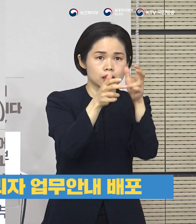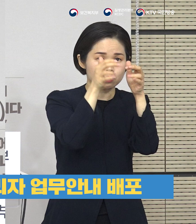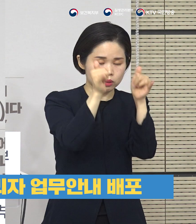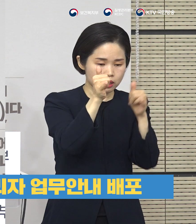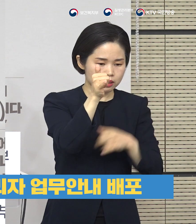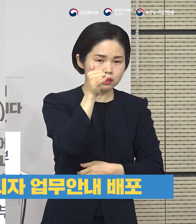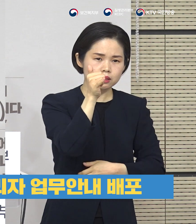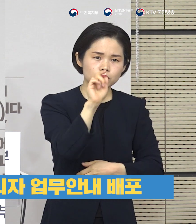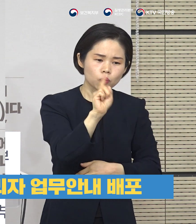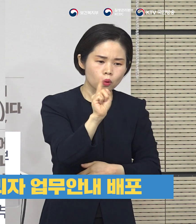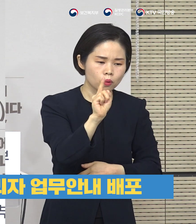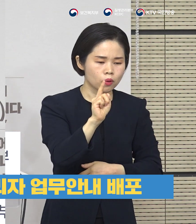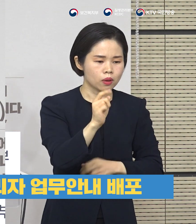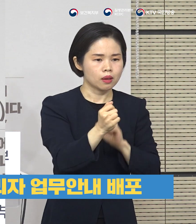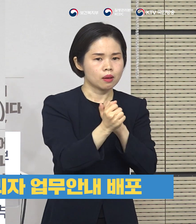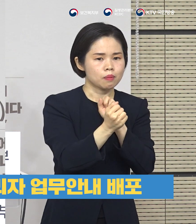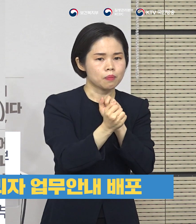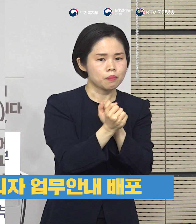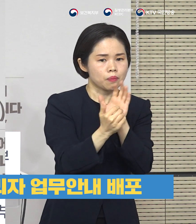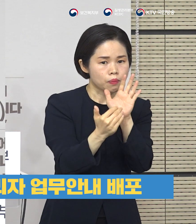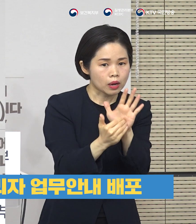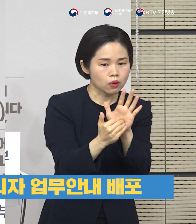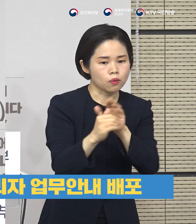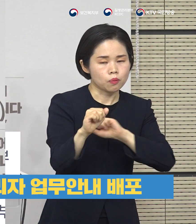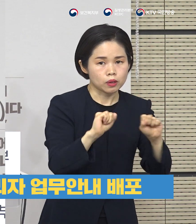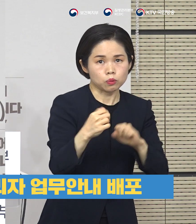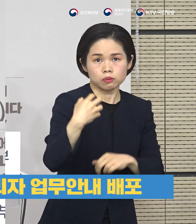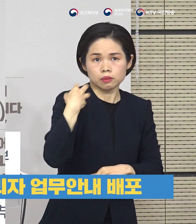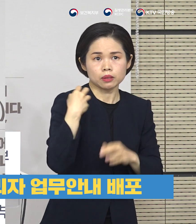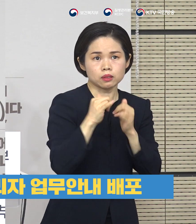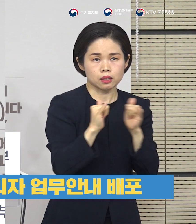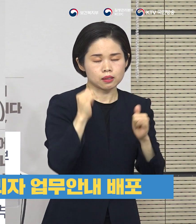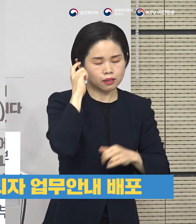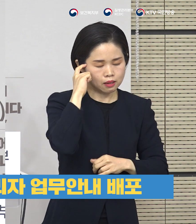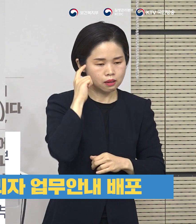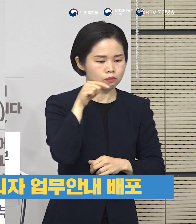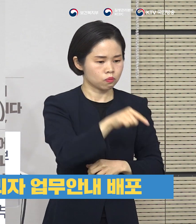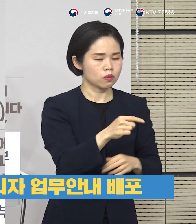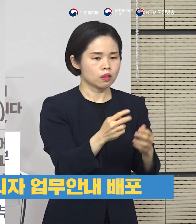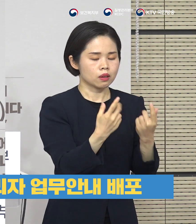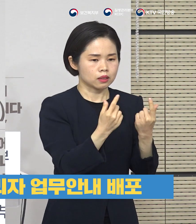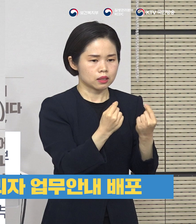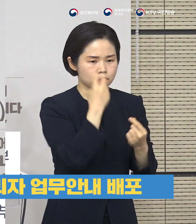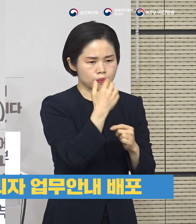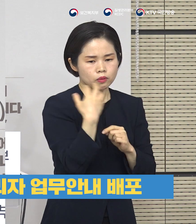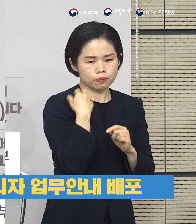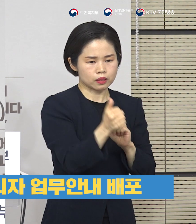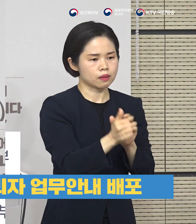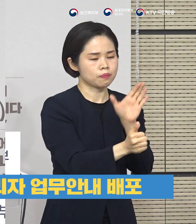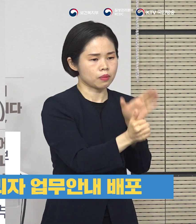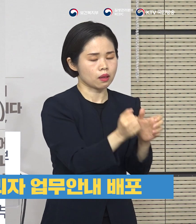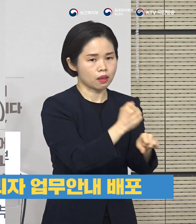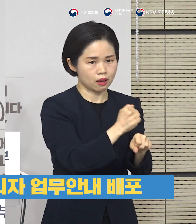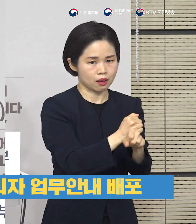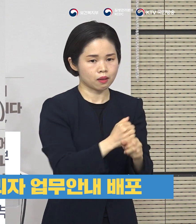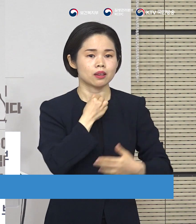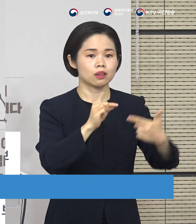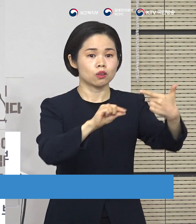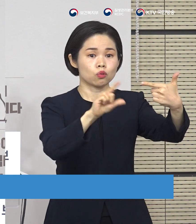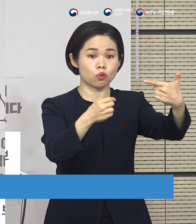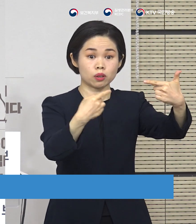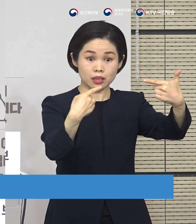있도록 함으로써 각 사업장이 방역의 주체임을 인지하고 행동하도록 하는 데 목적이